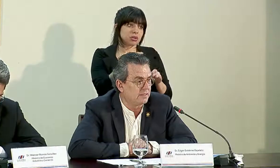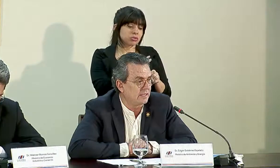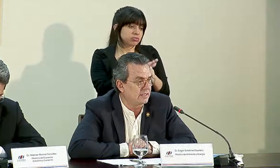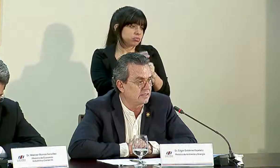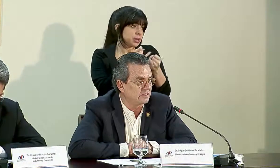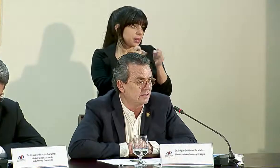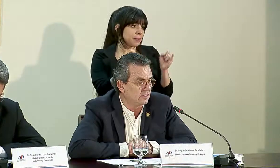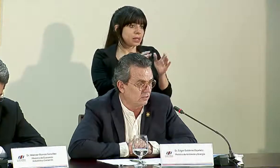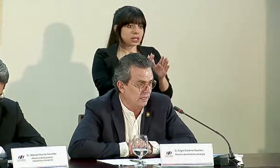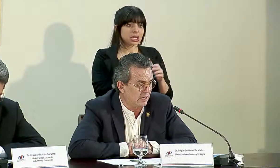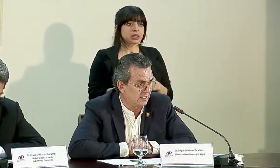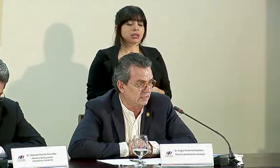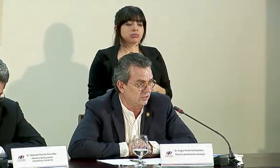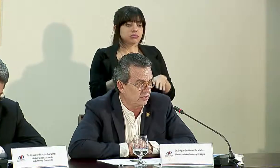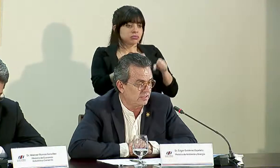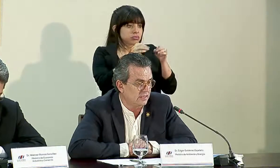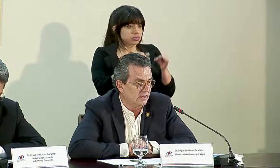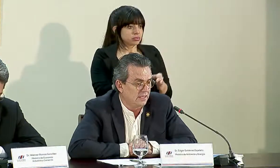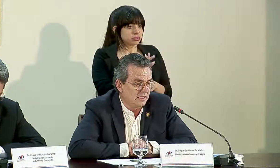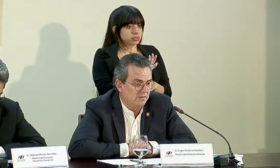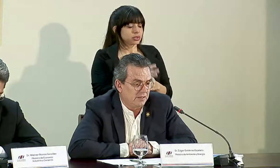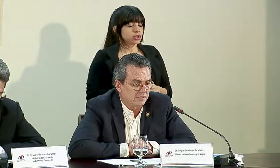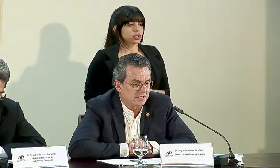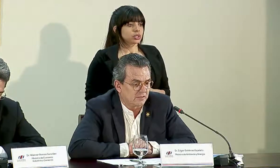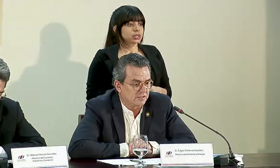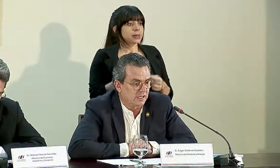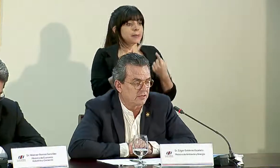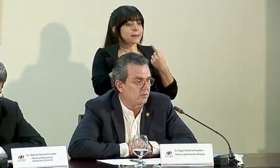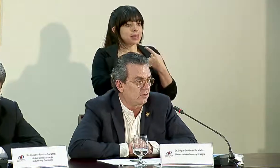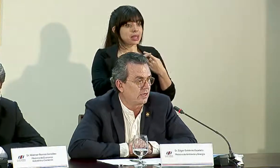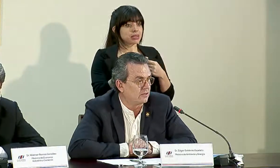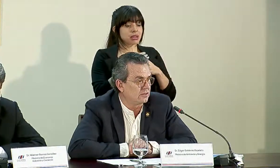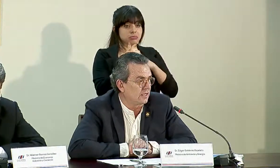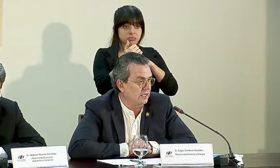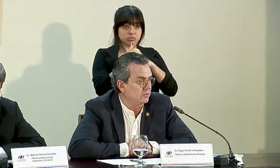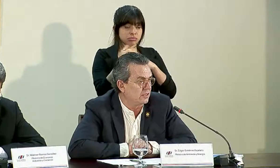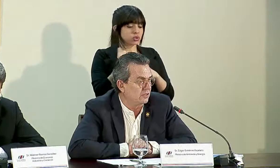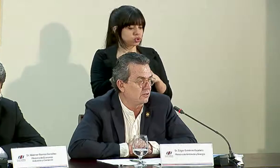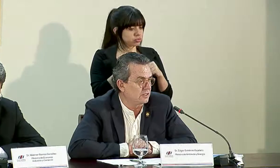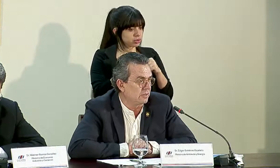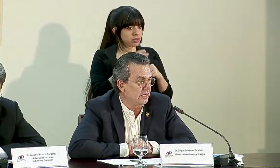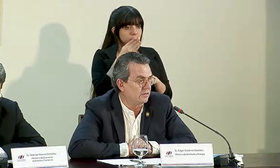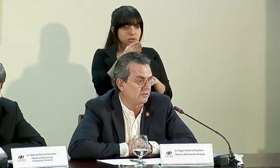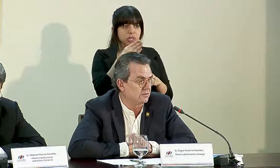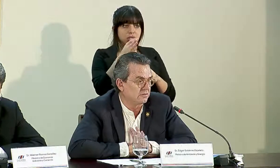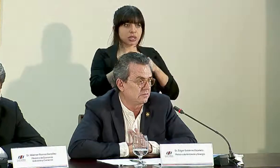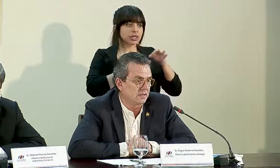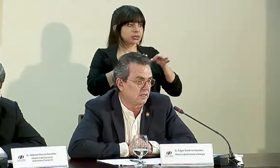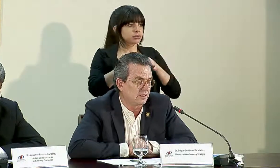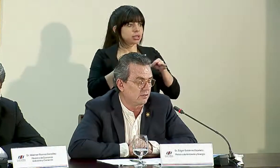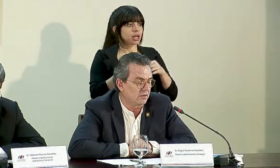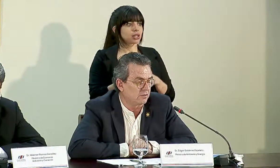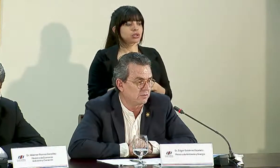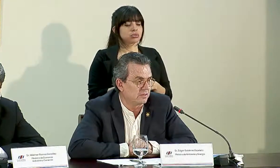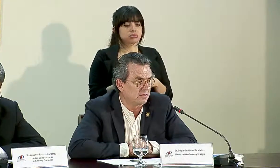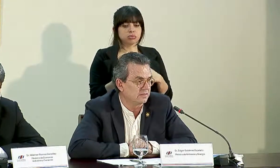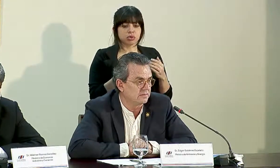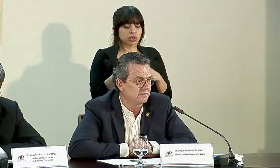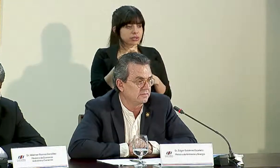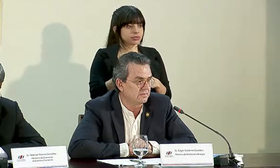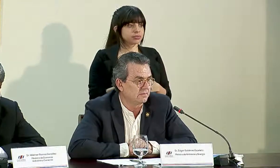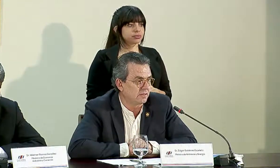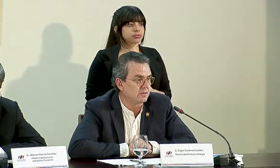totalmente independientes, tomarán las decisiones y mientras que nos sigan convocando, seguiremos yendo y explicando lo que